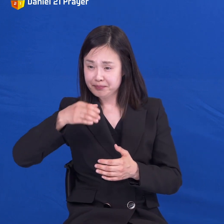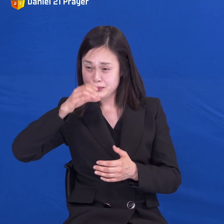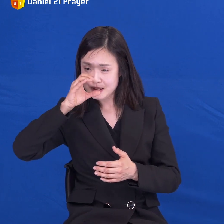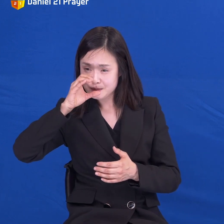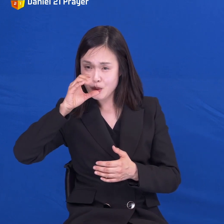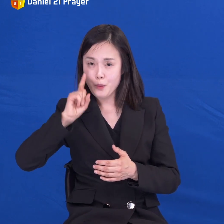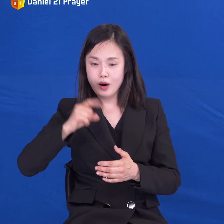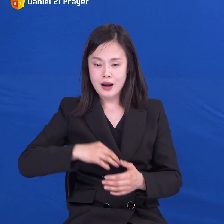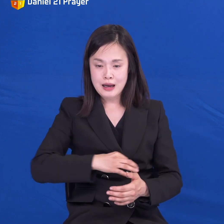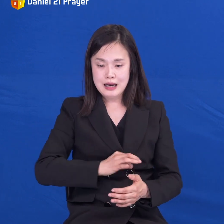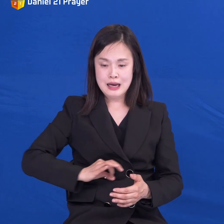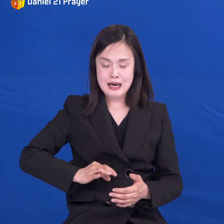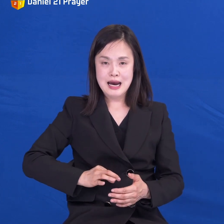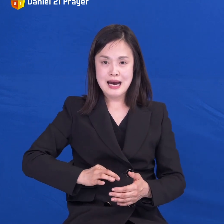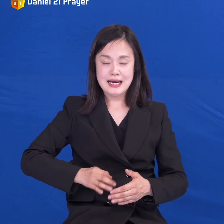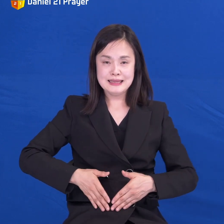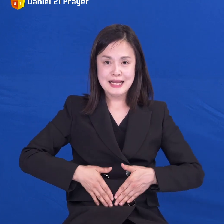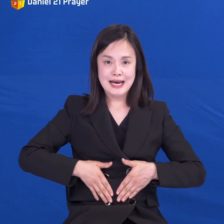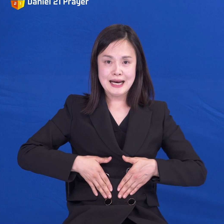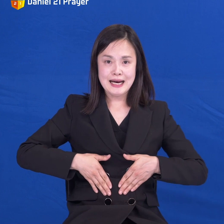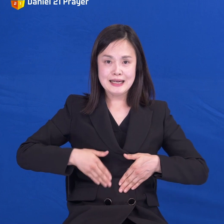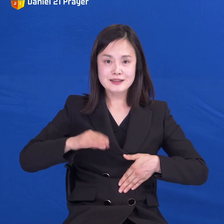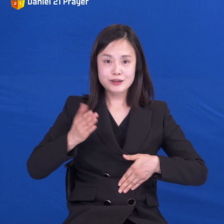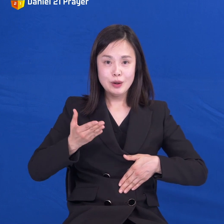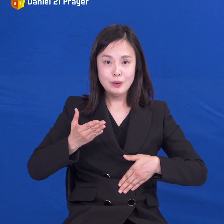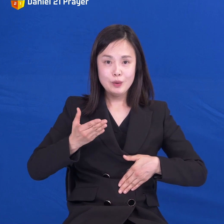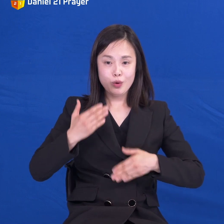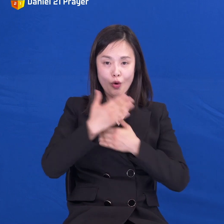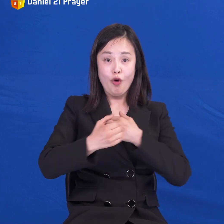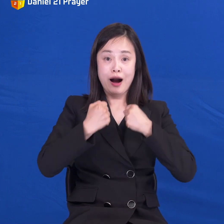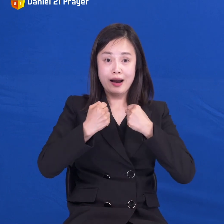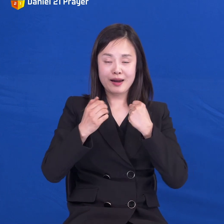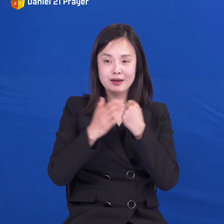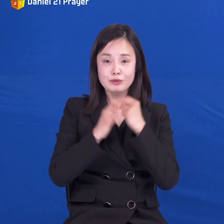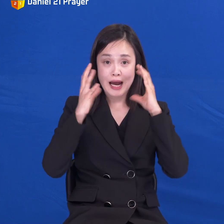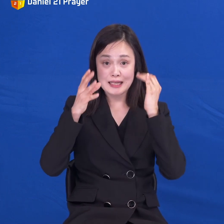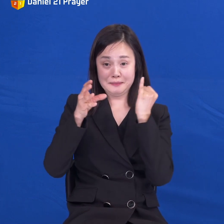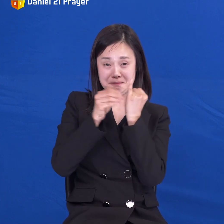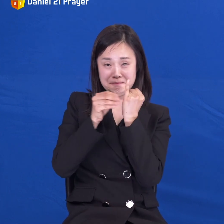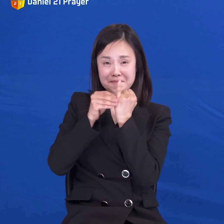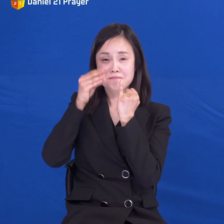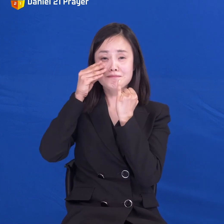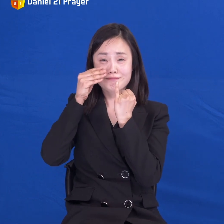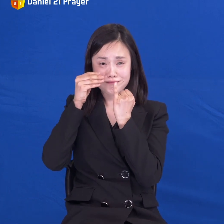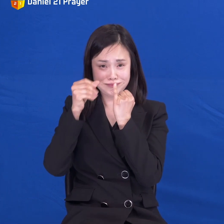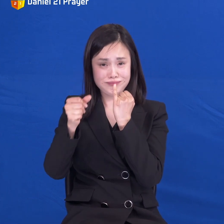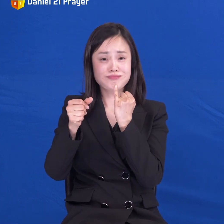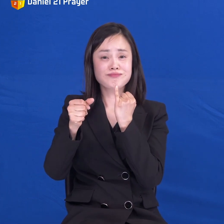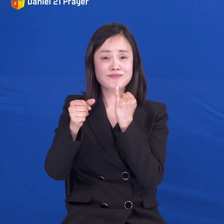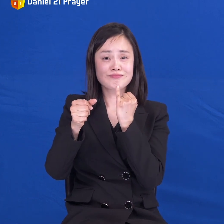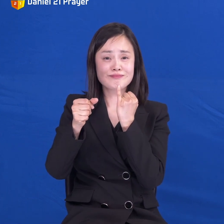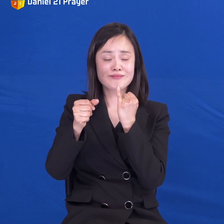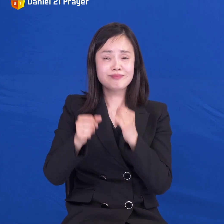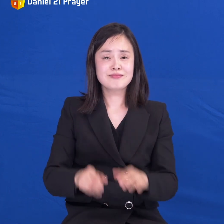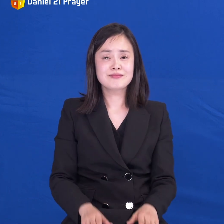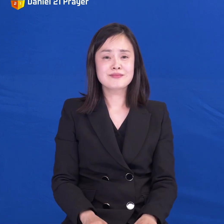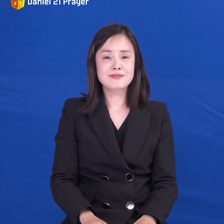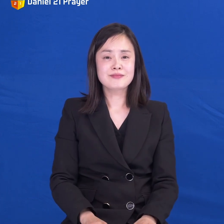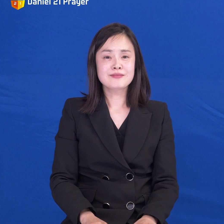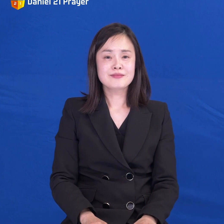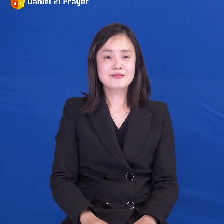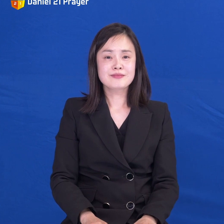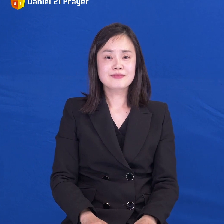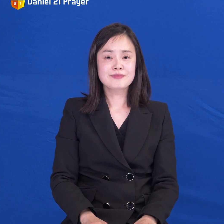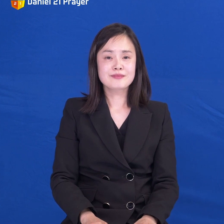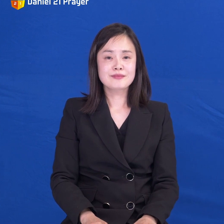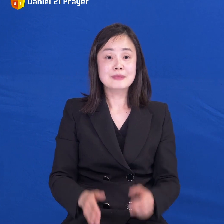우리 교인 가운데 18명 난 사람이 있습니다. 한 어머니에서. 그래서 제가